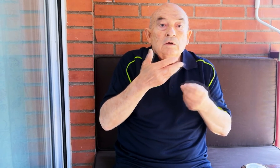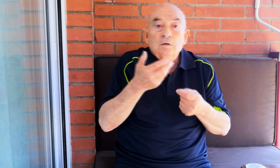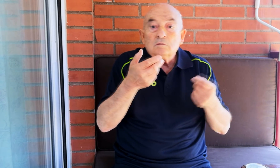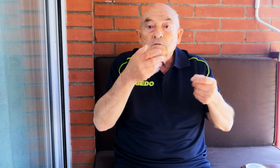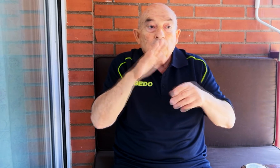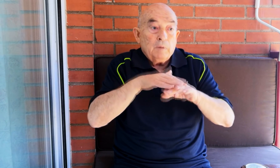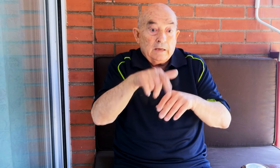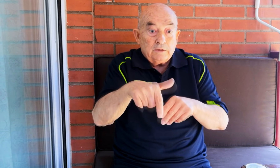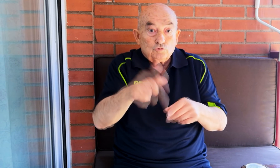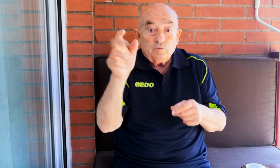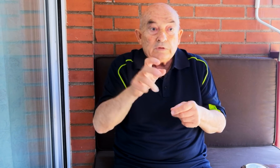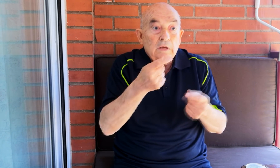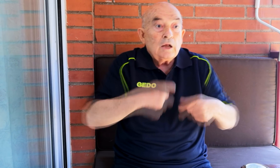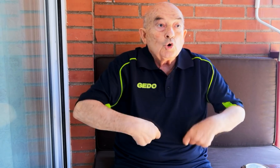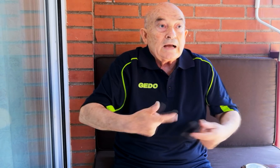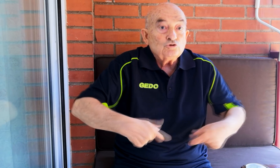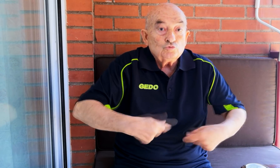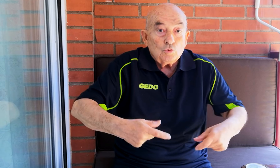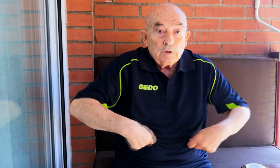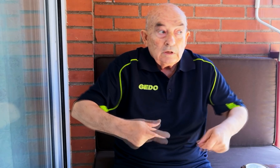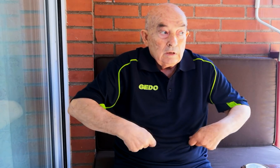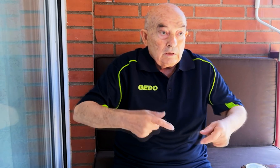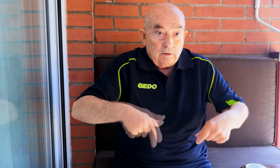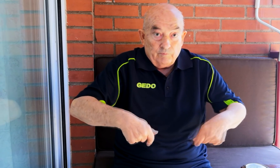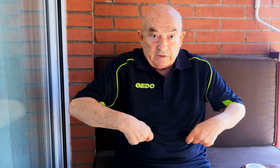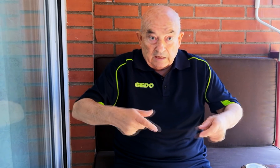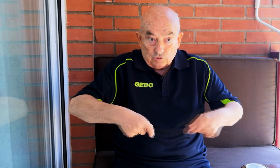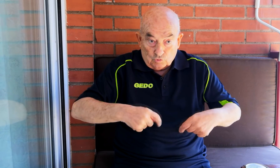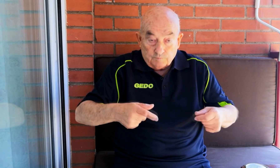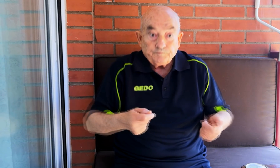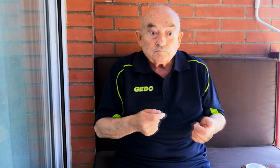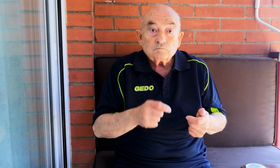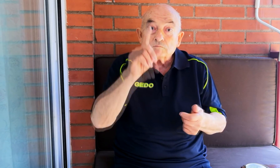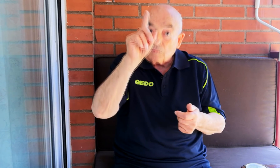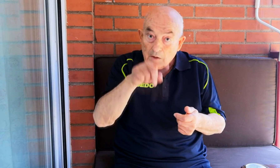televisions, cotxes, i així ens permetíem poder cobrir les despeses que teníem.